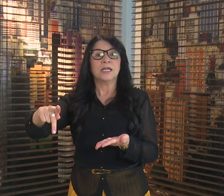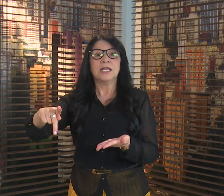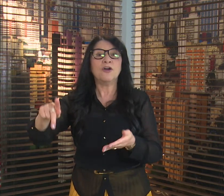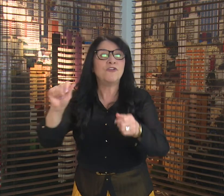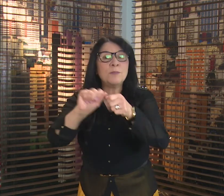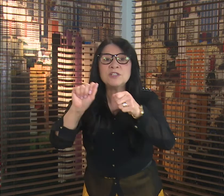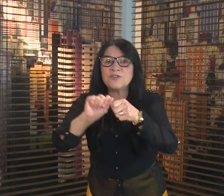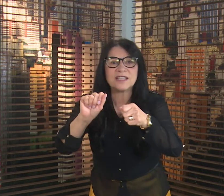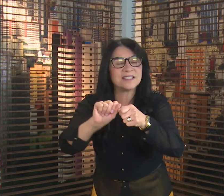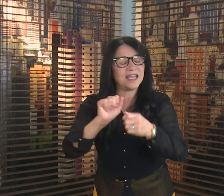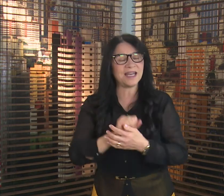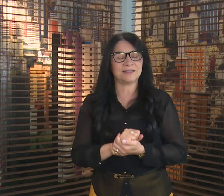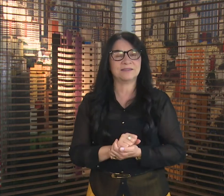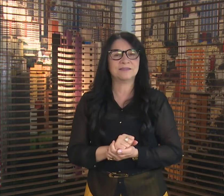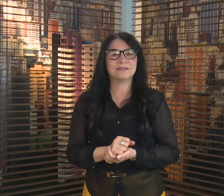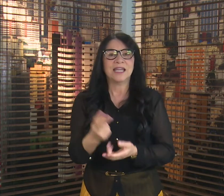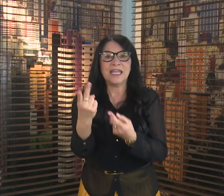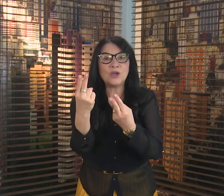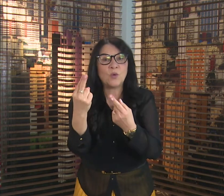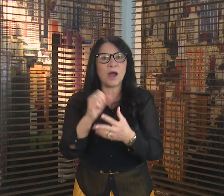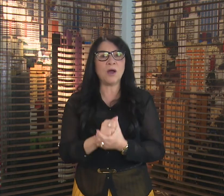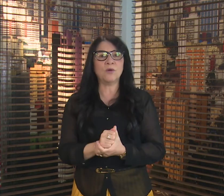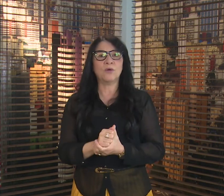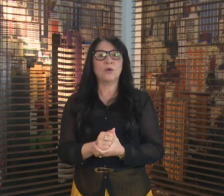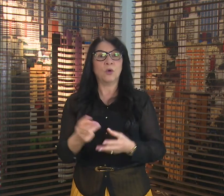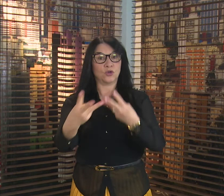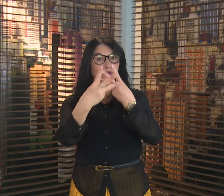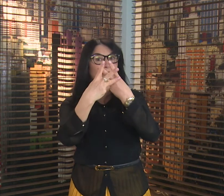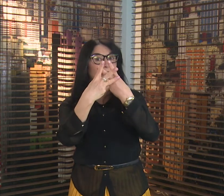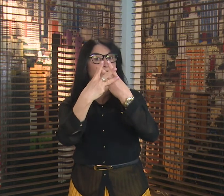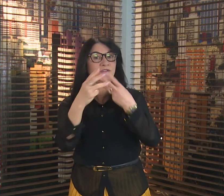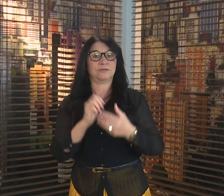Não vamos fazer igual os judeus,